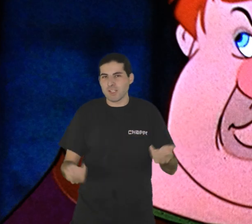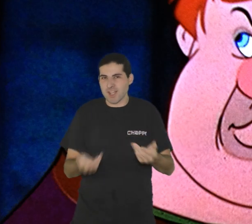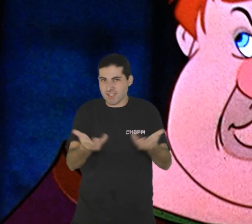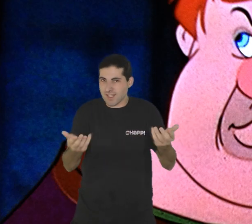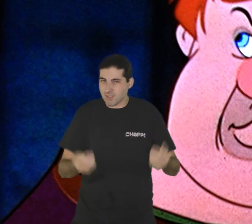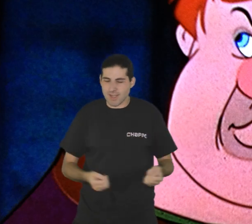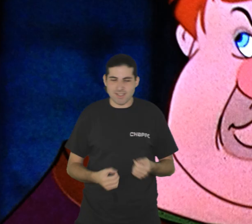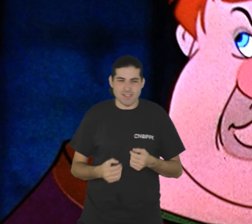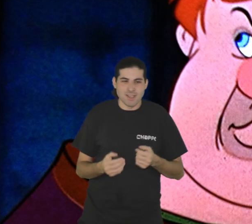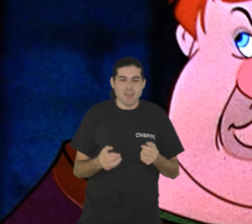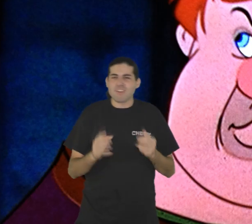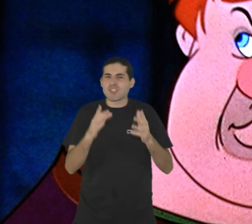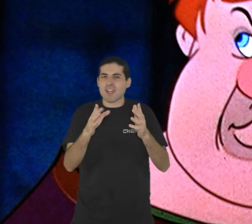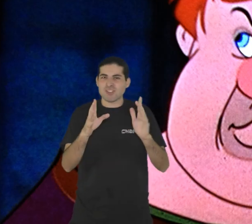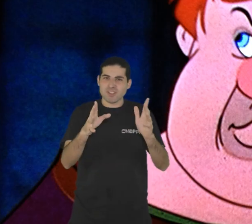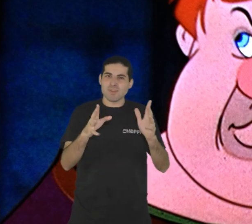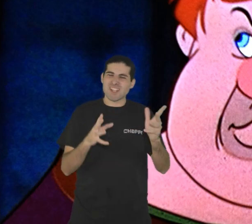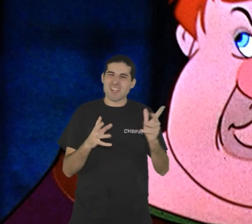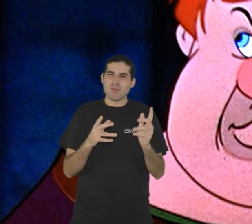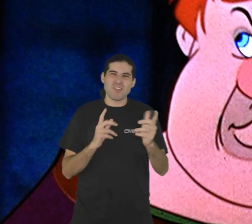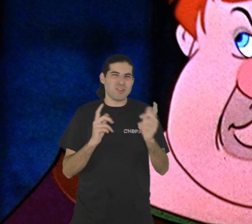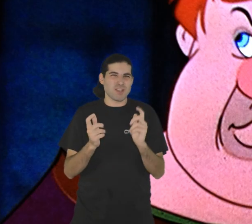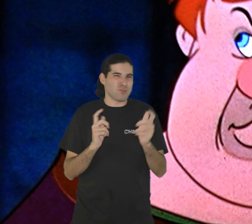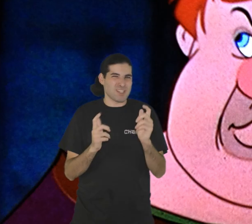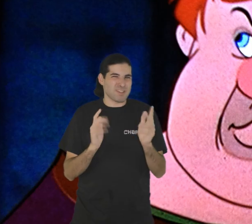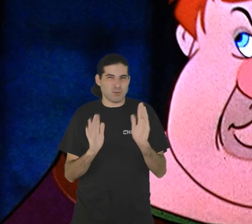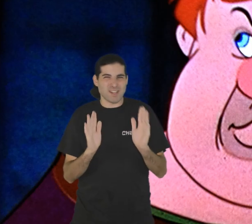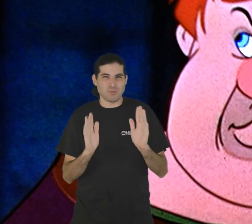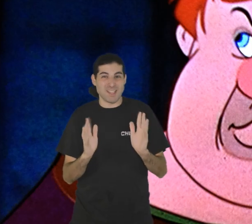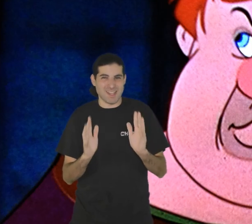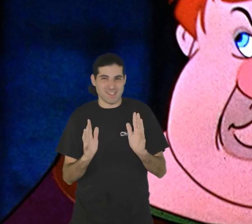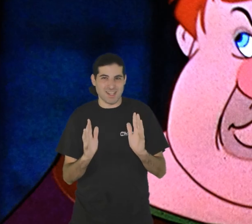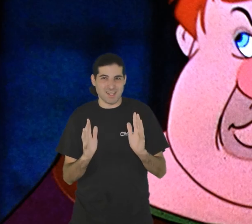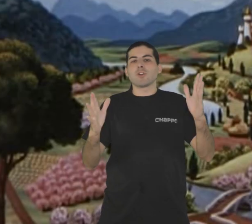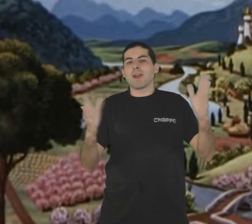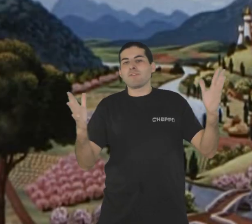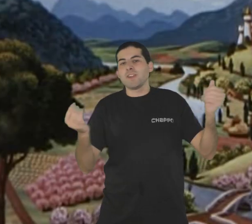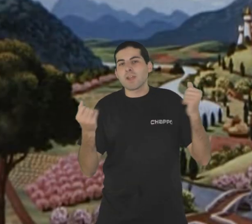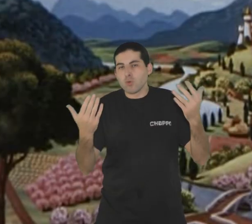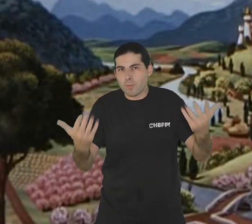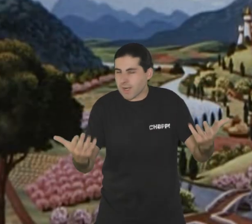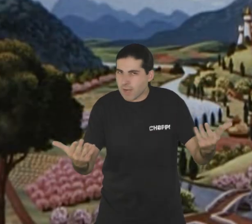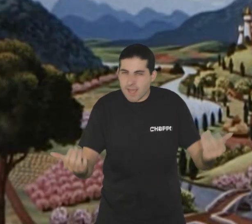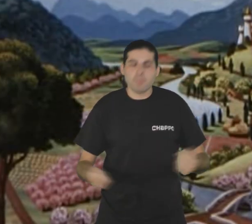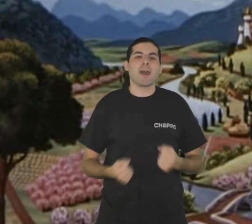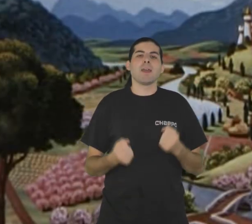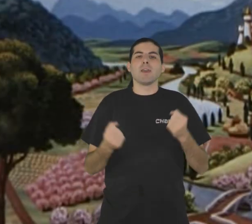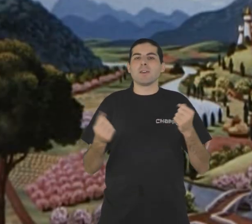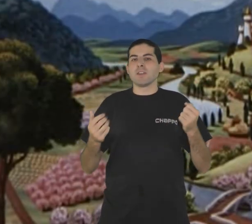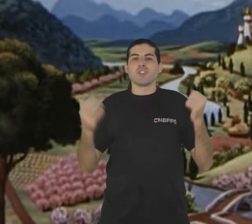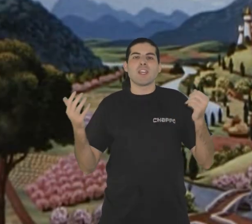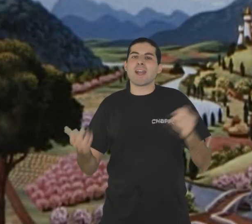tutti quanti vogliono fare il jazz degli Aristogatti. Fateci caso, ditemi se anche voi avete notato questa particolare somiglianza. Insomma, alla fine recuperano